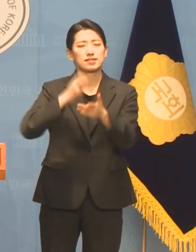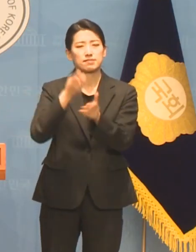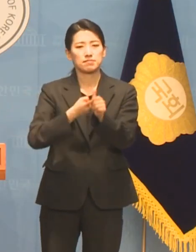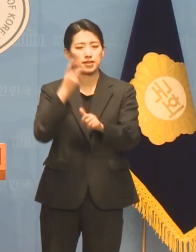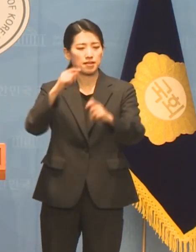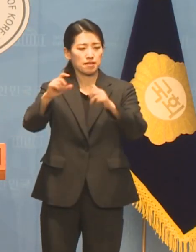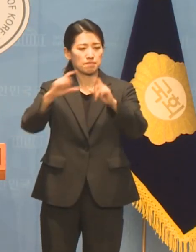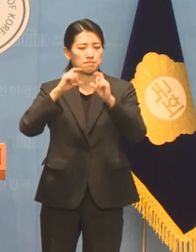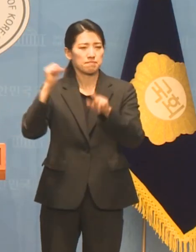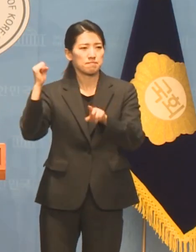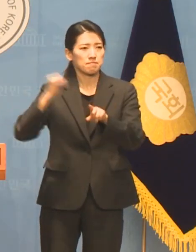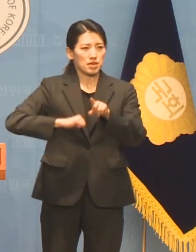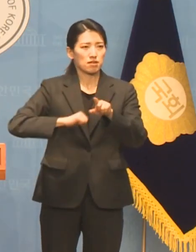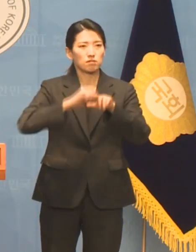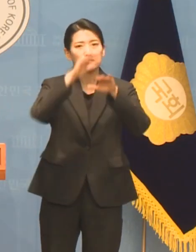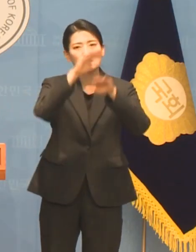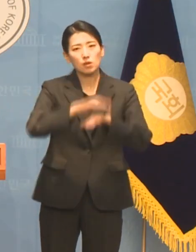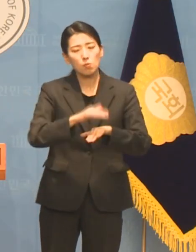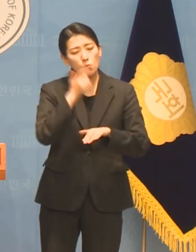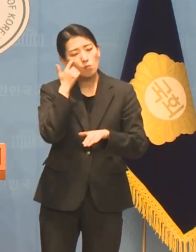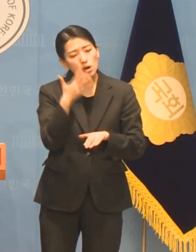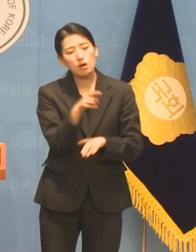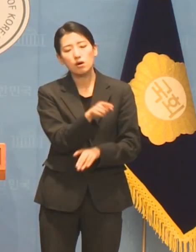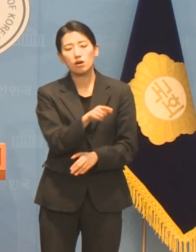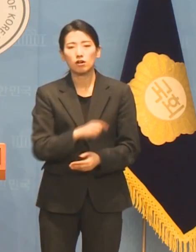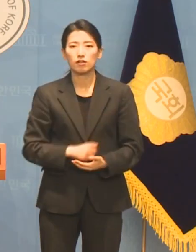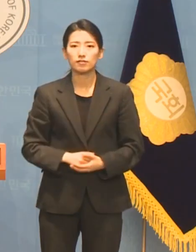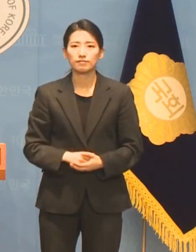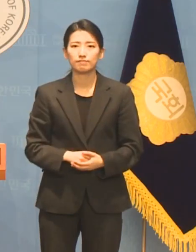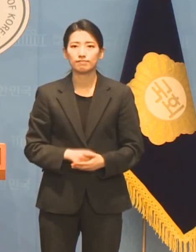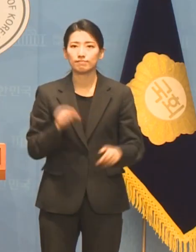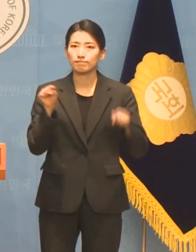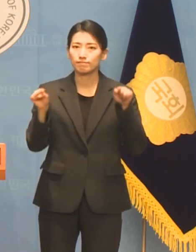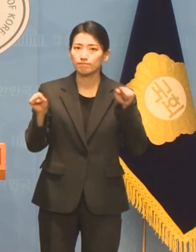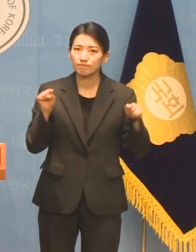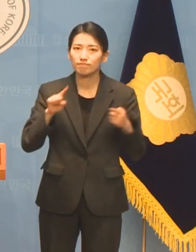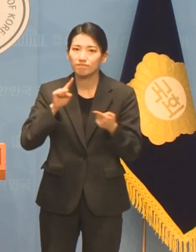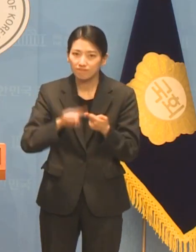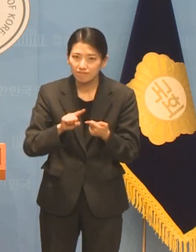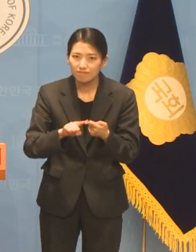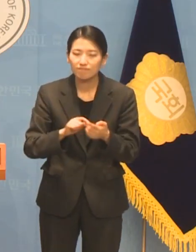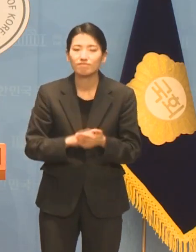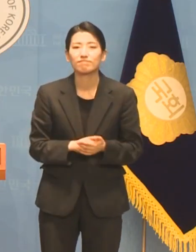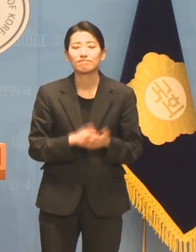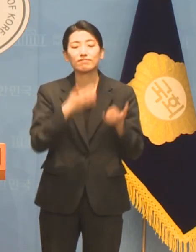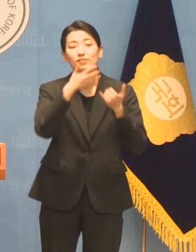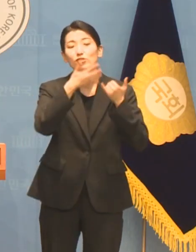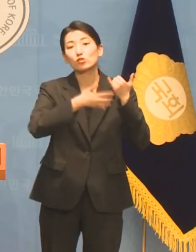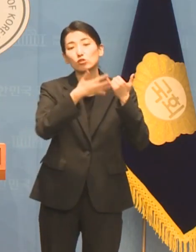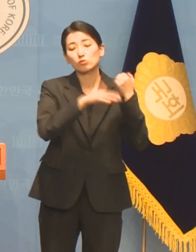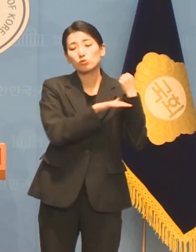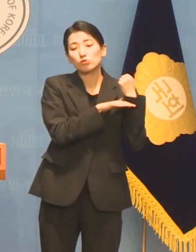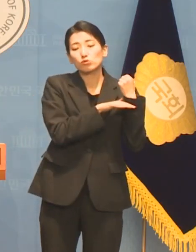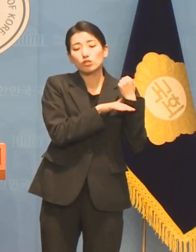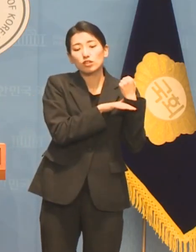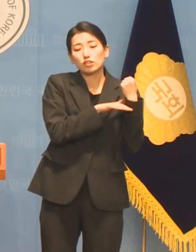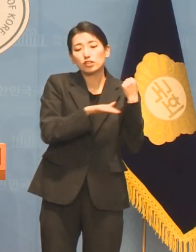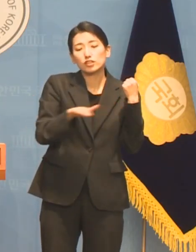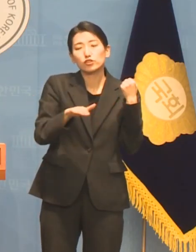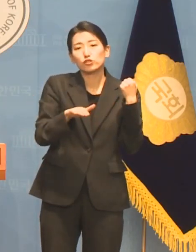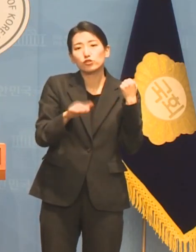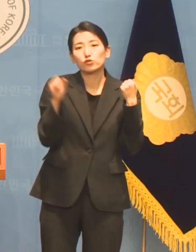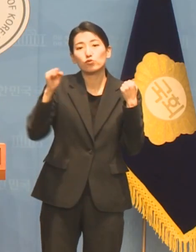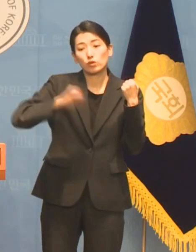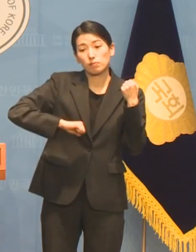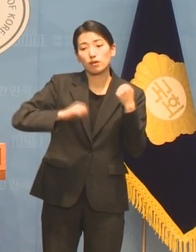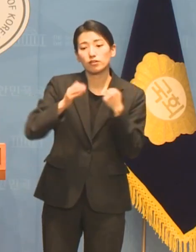거부하는 취지의 내용을 담고 있다고 판단했습니다. 해당 영상들에 대해서 유튜브 커뮤니티 가이드라인 위반으로 신고 조치를